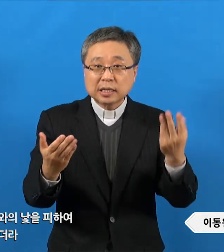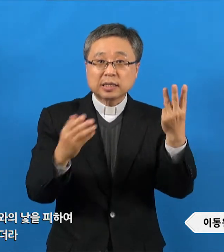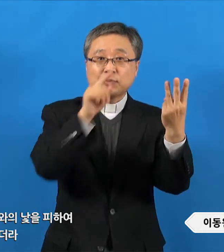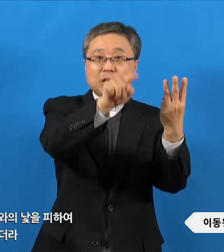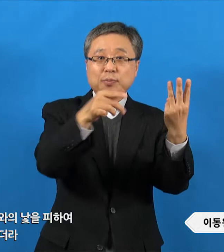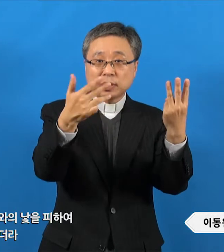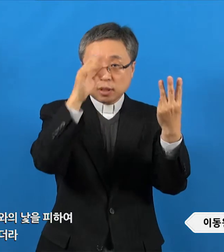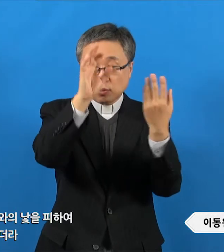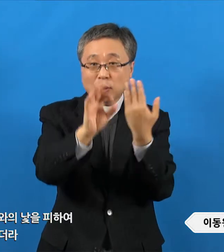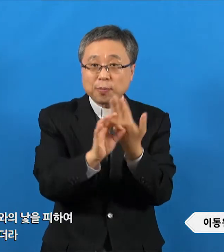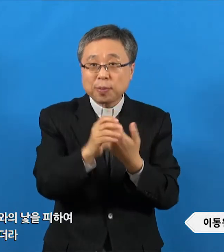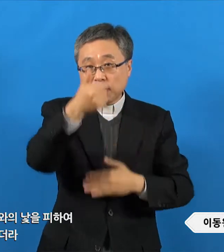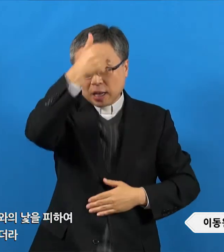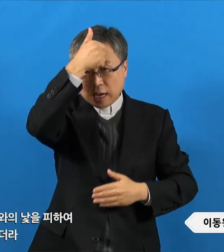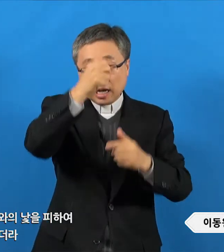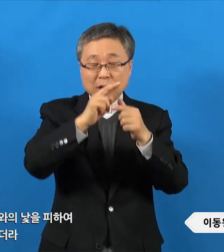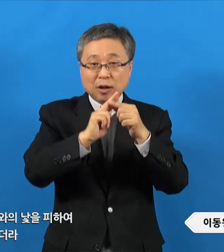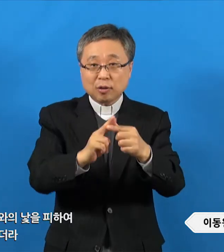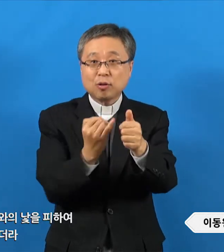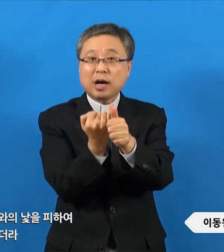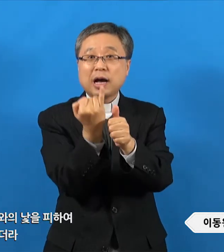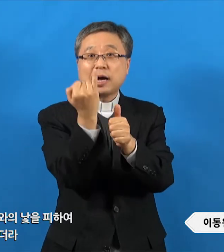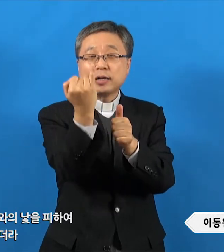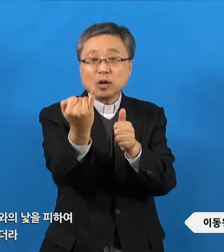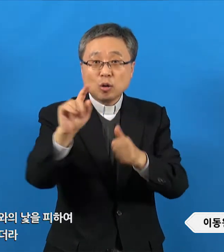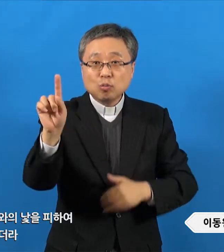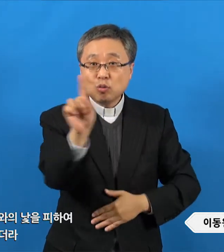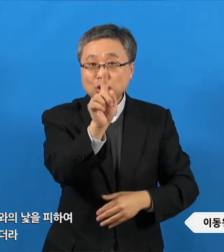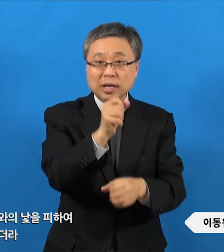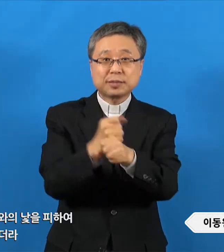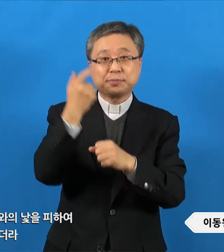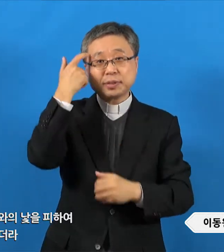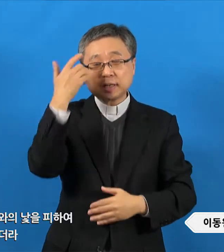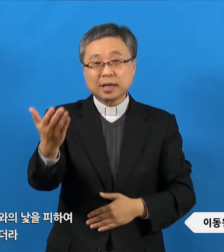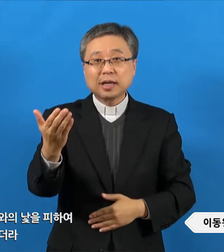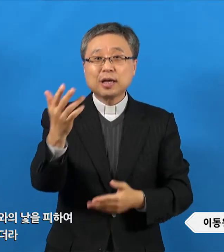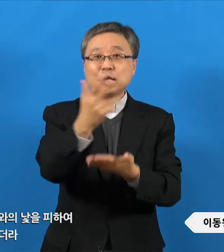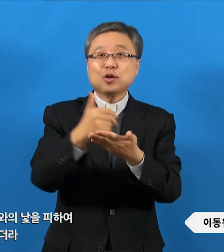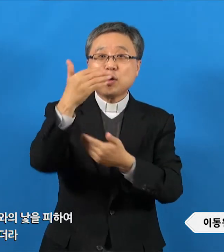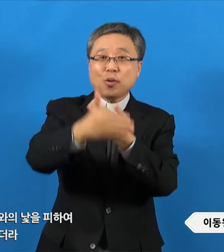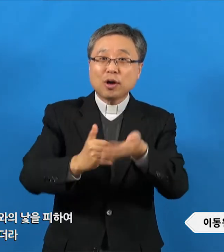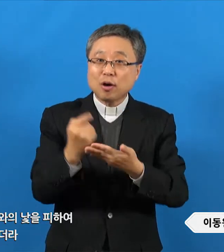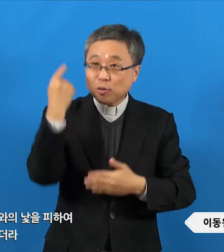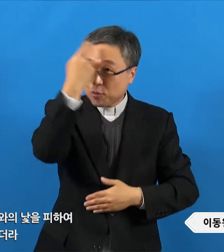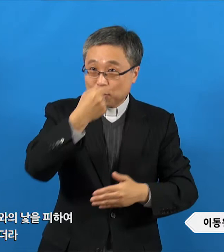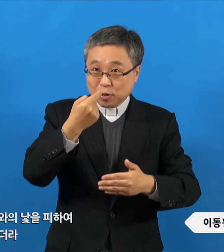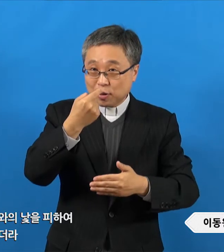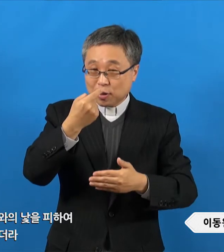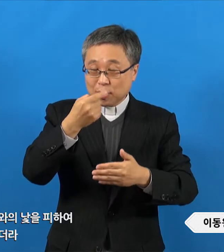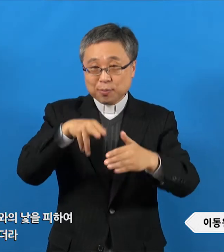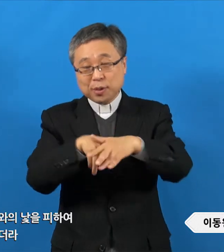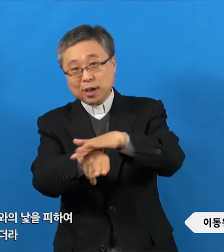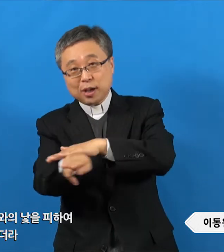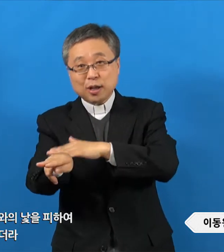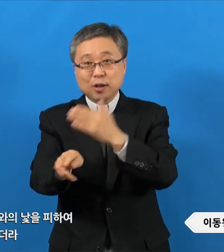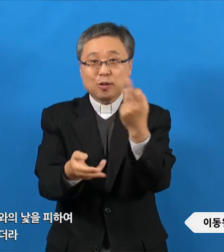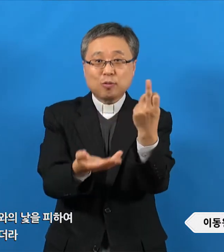보시면 아담과 아내는 뭐 했습니까? 여호와의 낯을 피하여 동산 나무 사이에